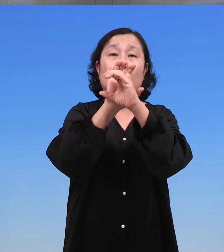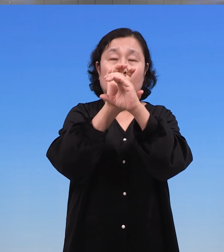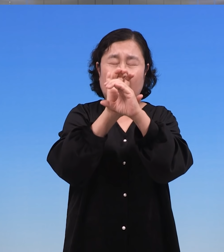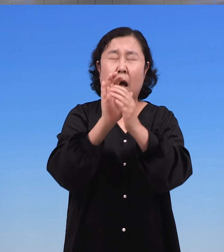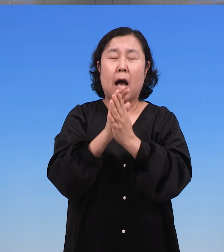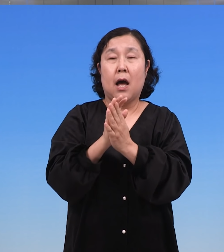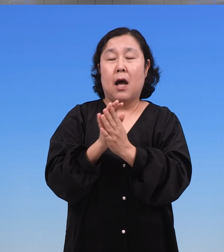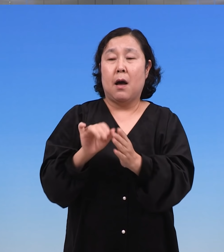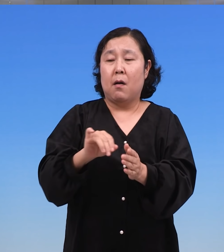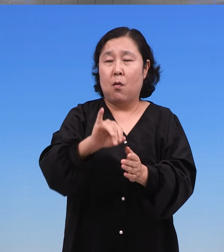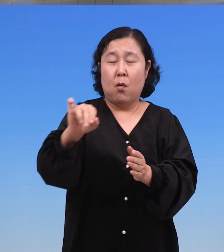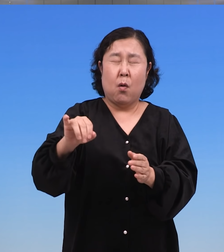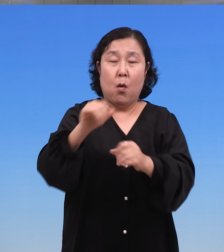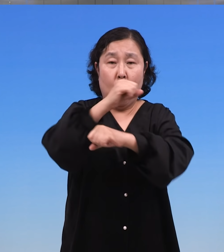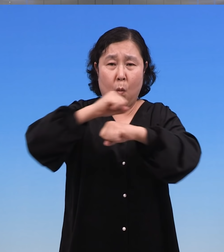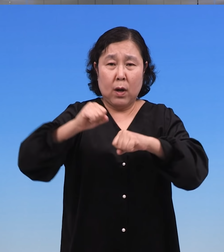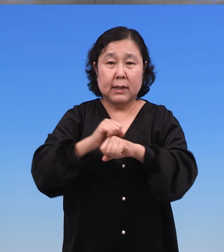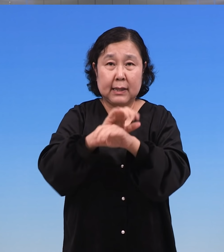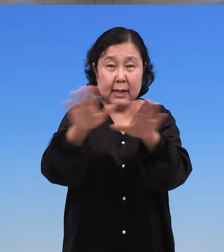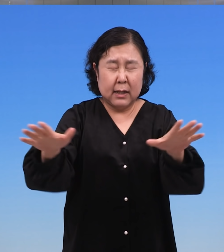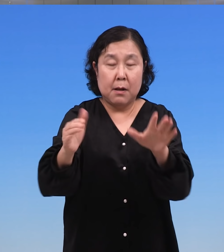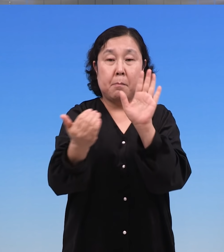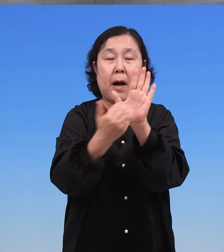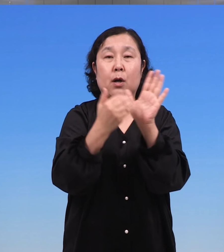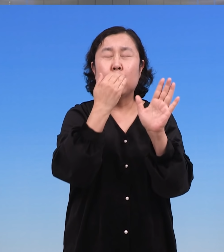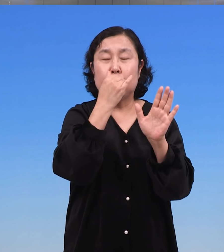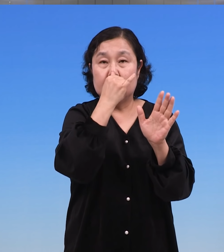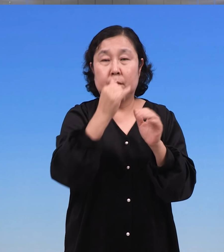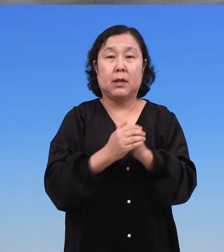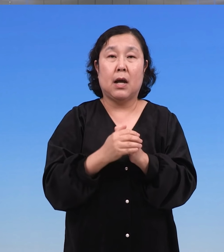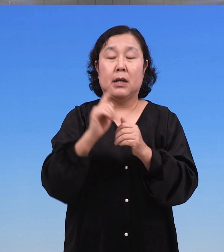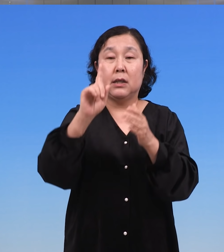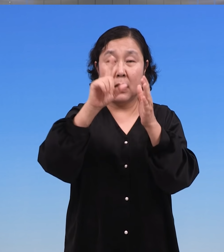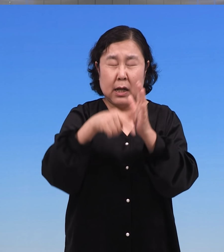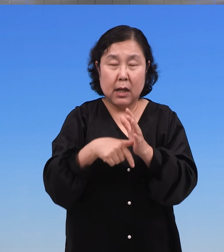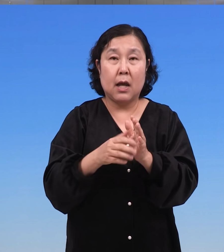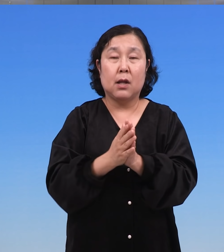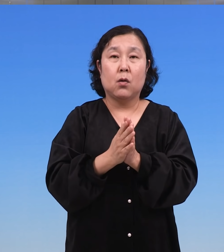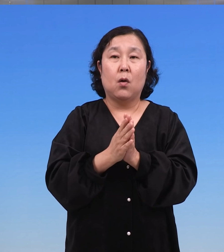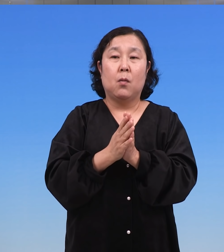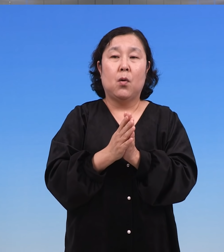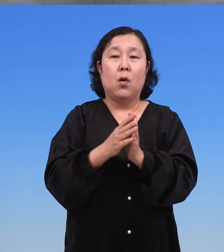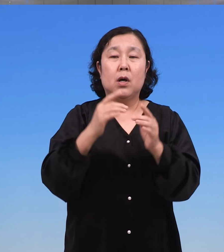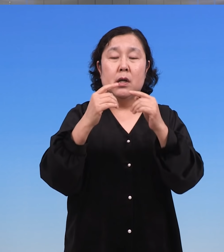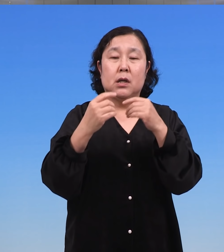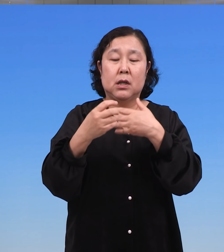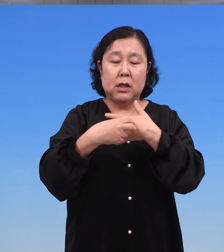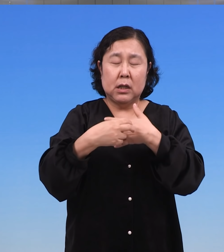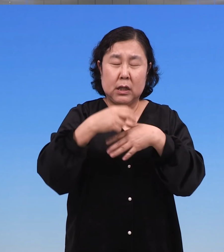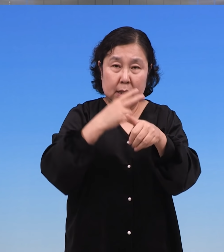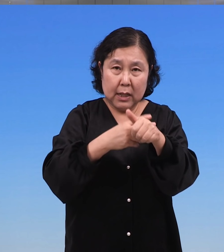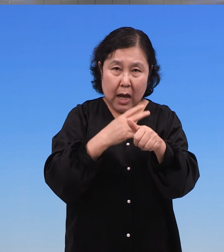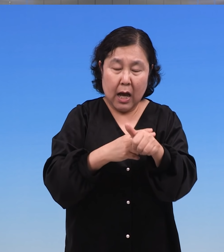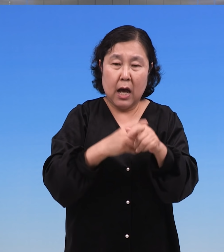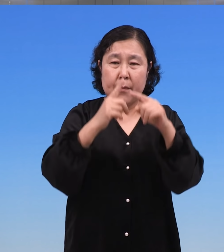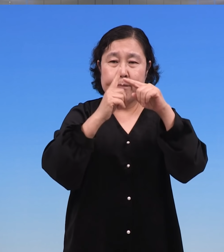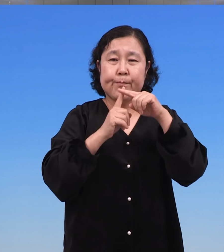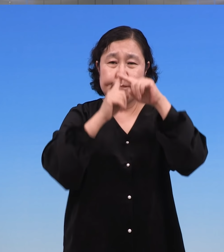이 시간에도 수많은 의사분들이, 간호사분들이 오늘 이 시간에도 안 가도 되는데 전국에서